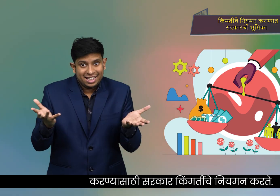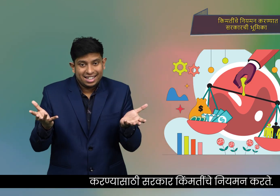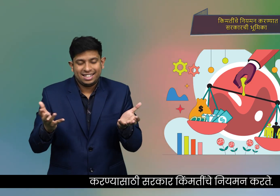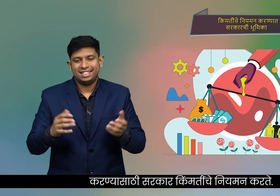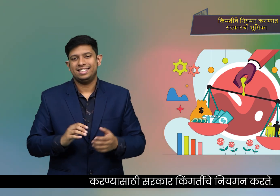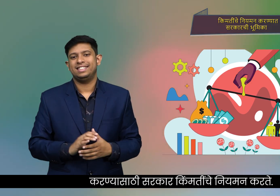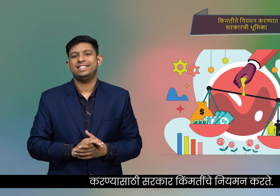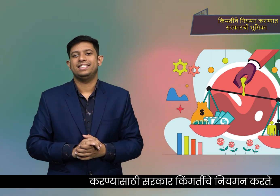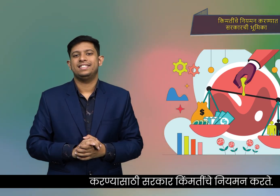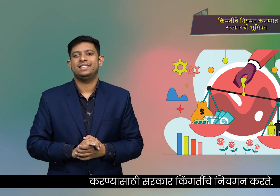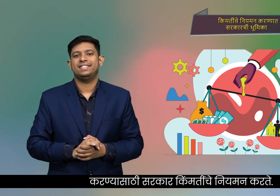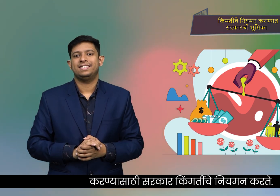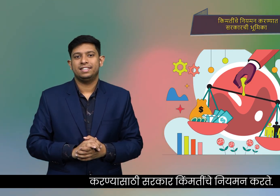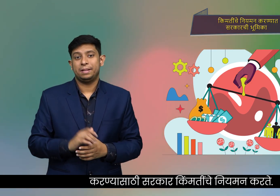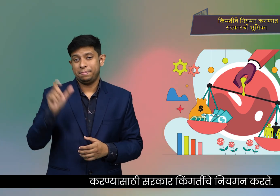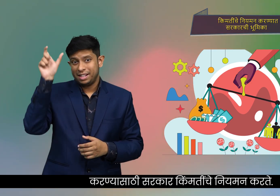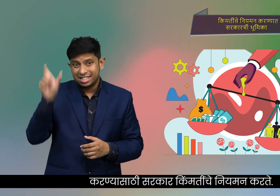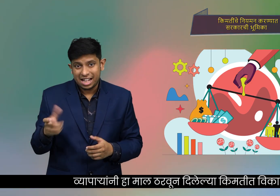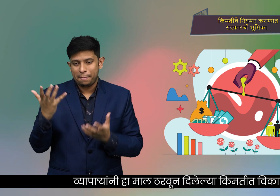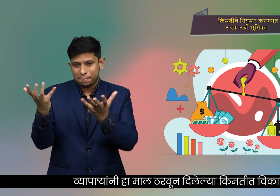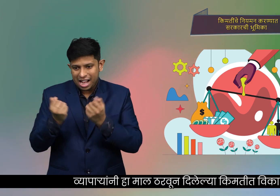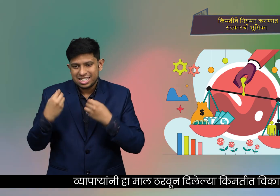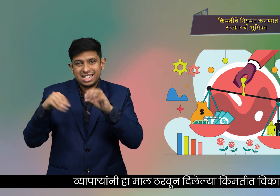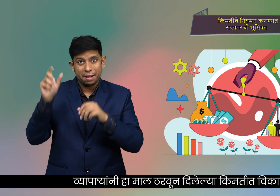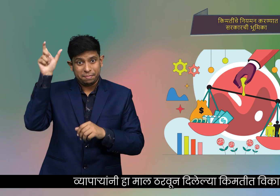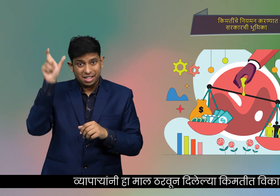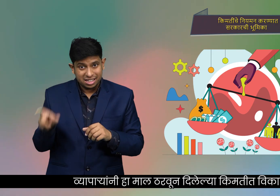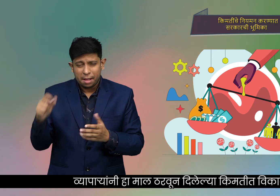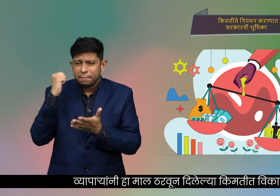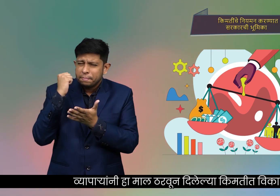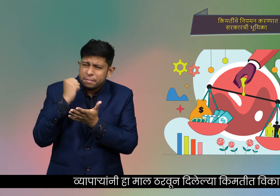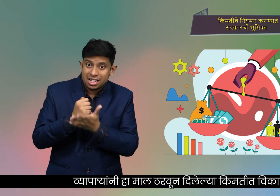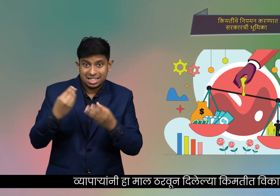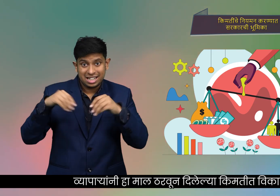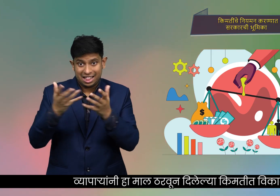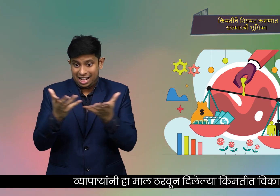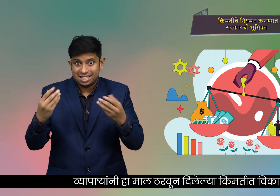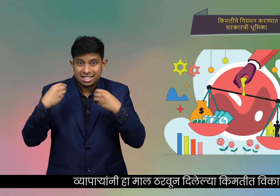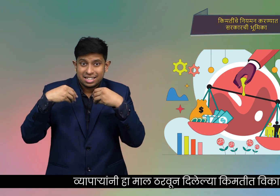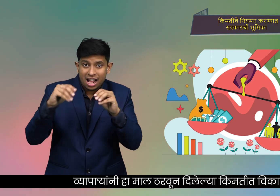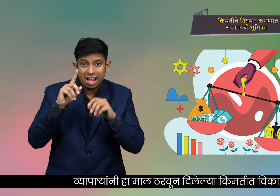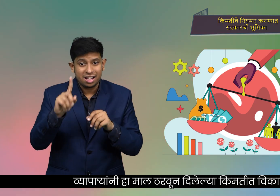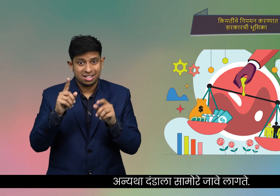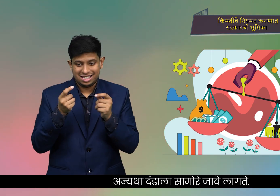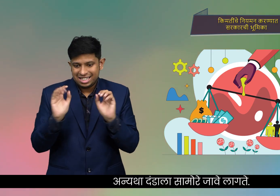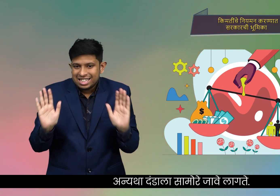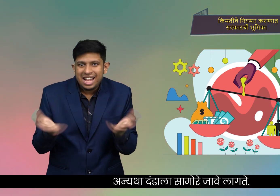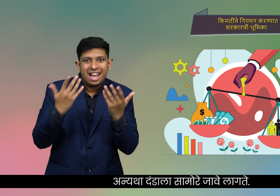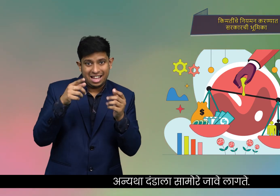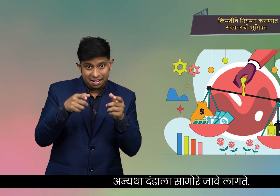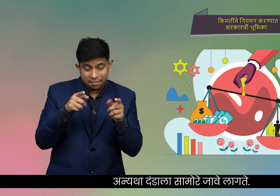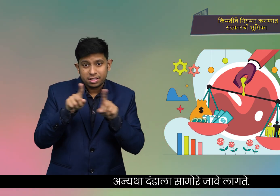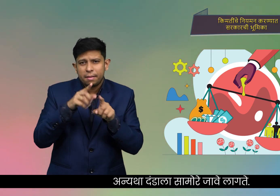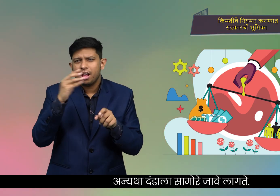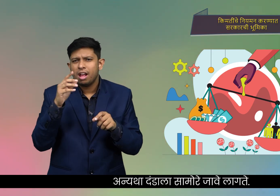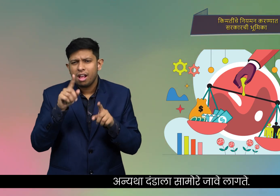सुनिश्चित करण्यासाठी सरकार किंमतीचे नियमन करते. व्यापाऱ्यांनी हा माल ठरवून दिलेल्या किंमतीत विकावा, अन्यथा